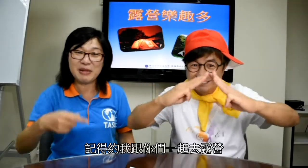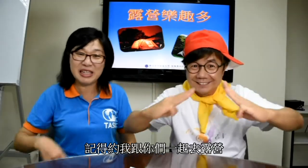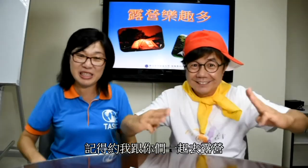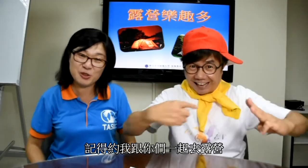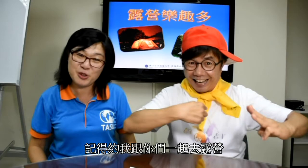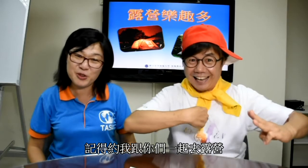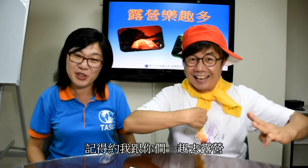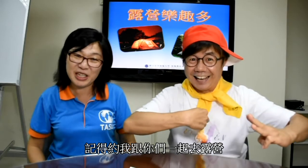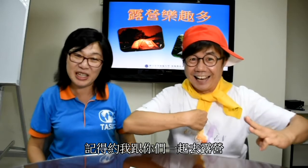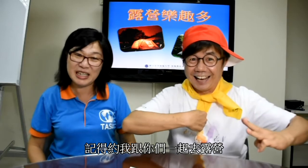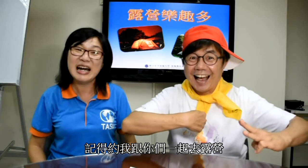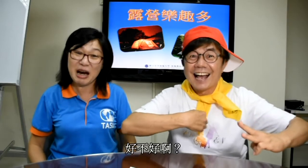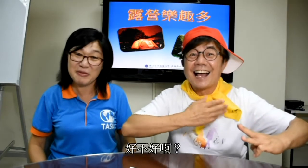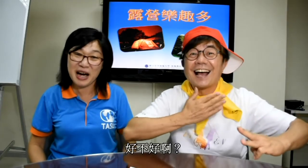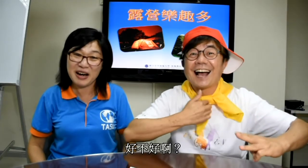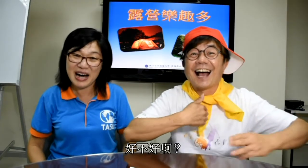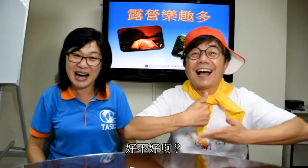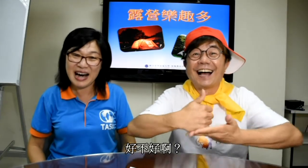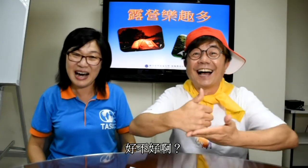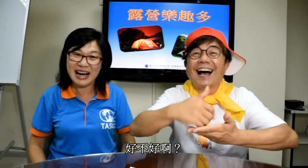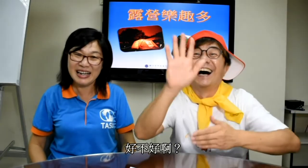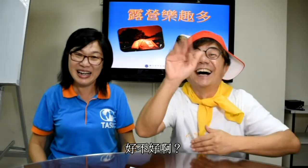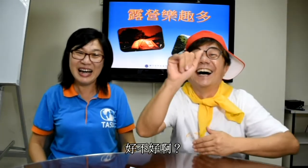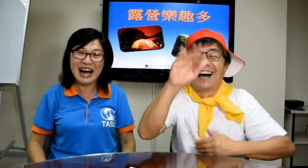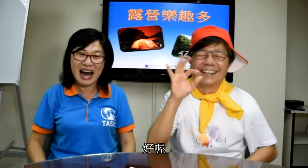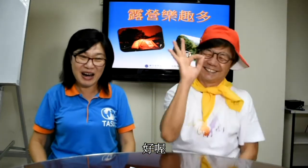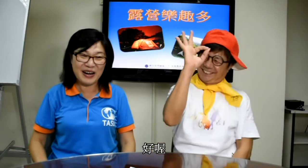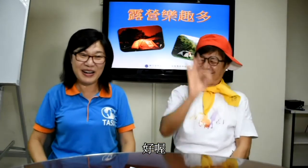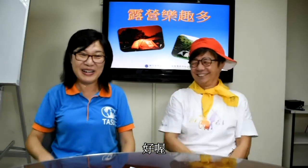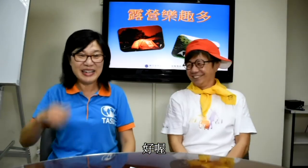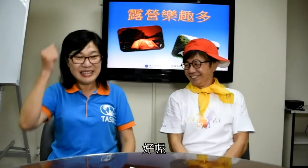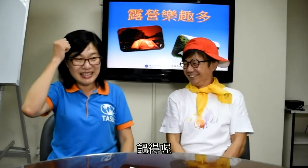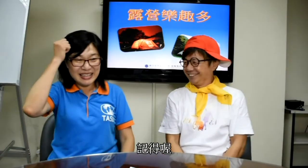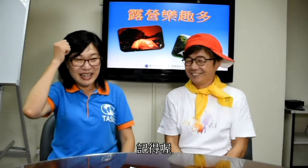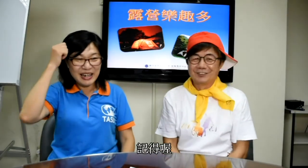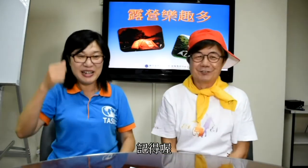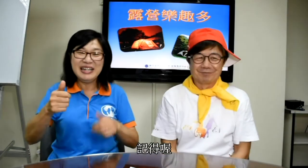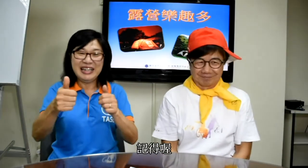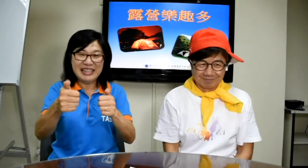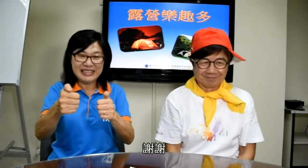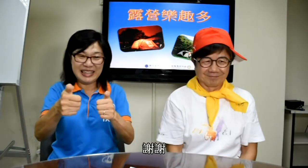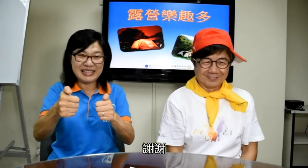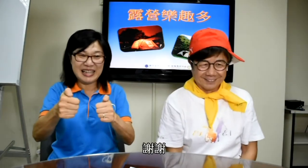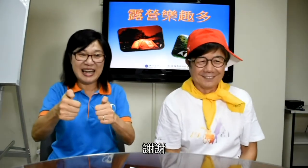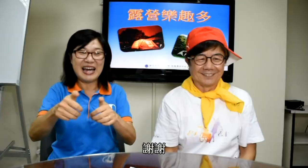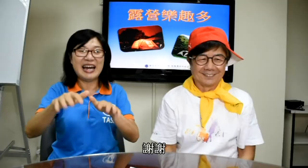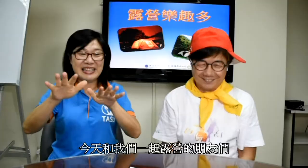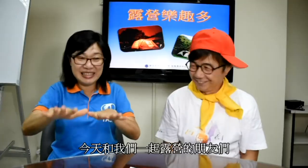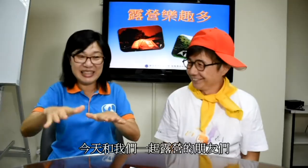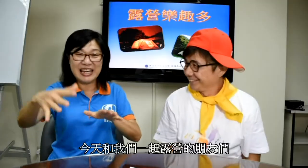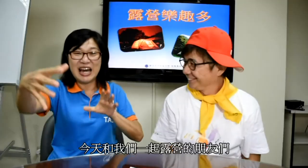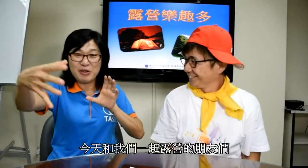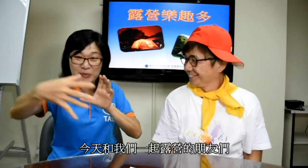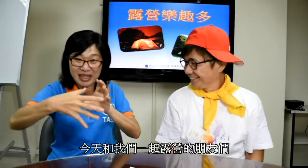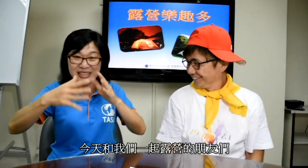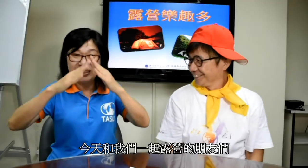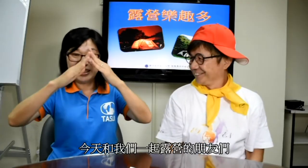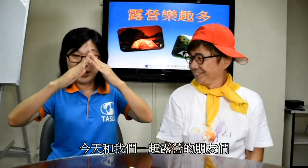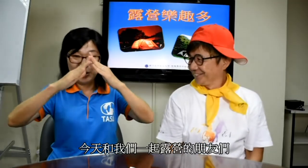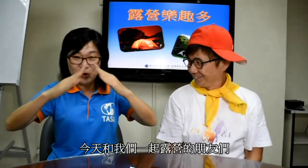一起去露营，好不好啊？好啊，记得哦。谢谢今天和我们一起露